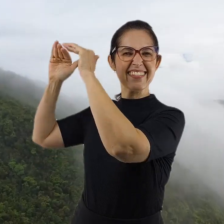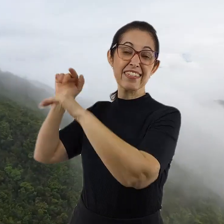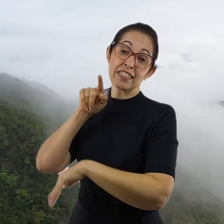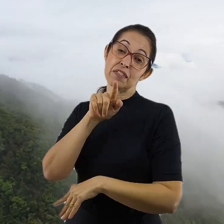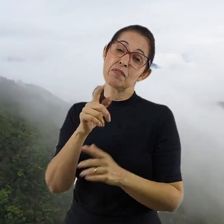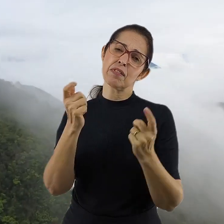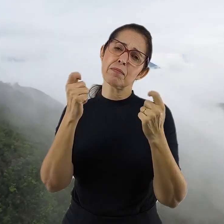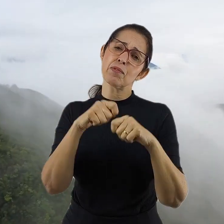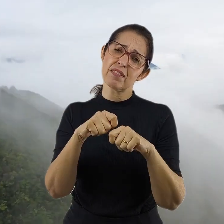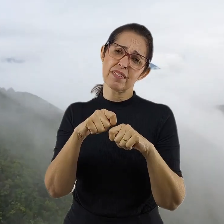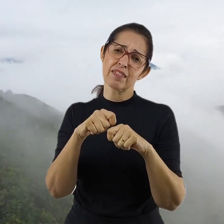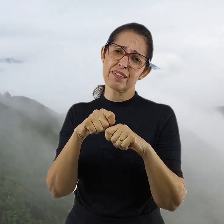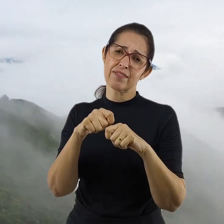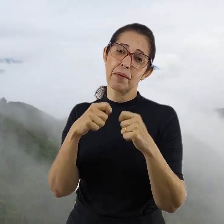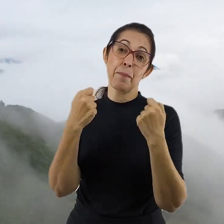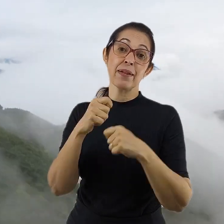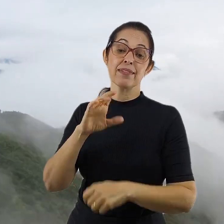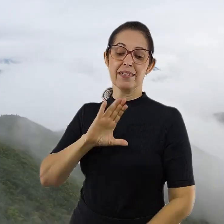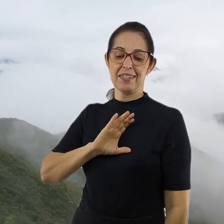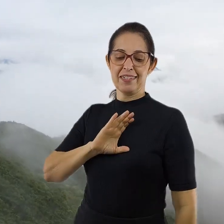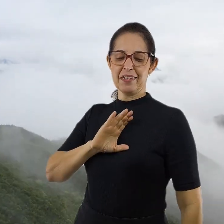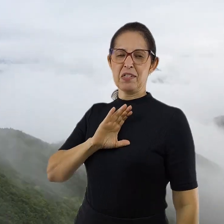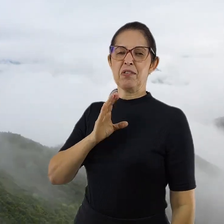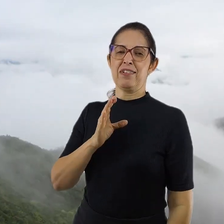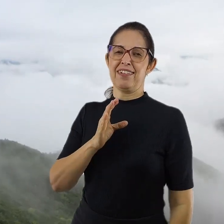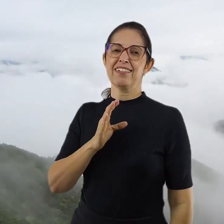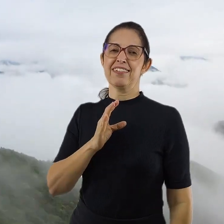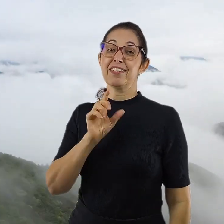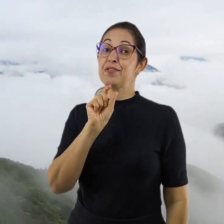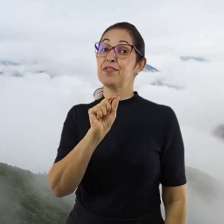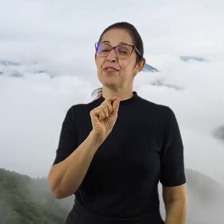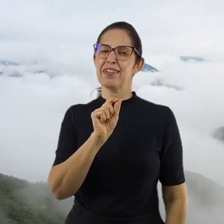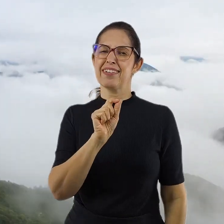Você só entra se tiver ousadia para clamar.